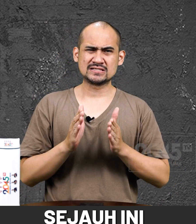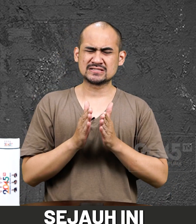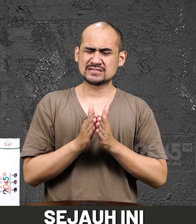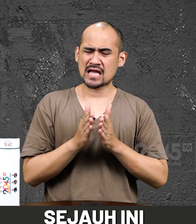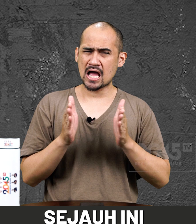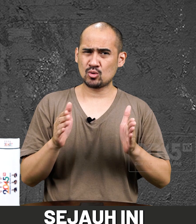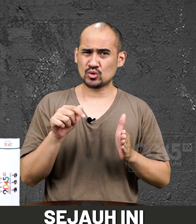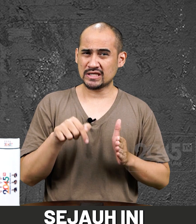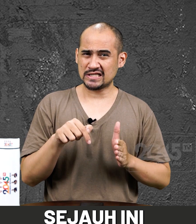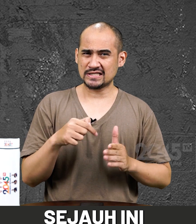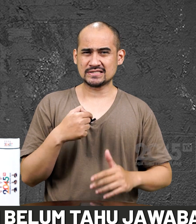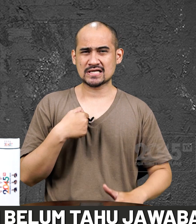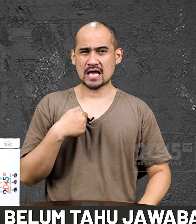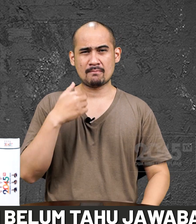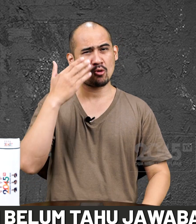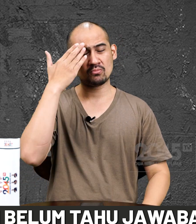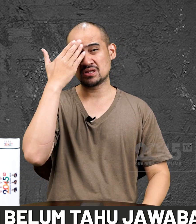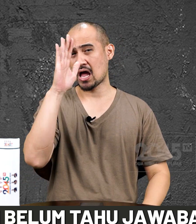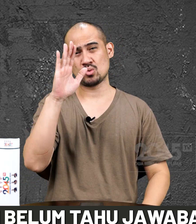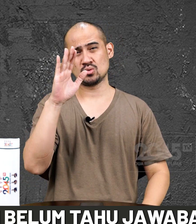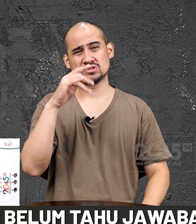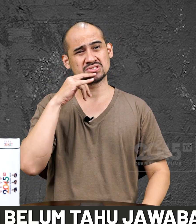Sejauh ini, Tonan belum tahu jawabannya.